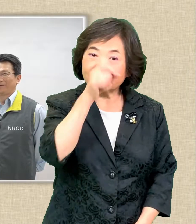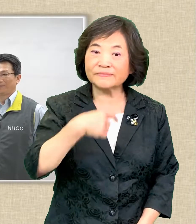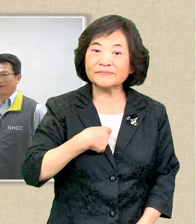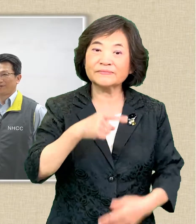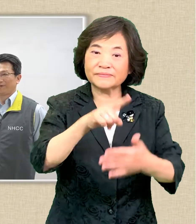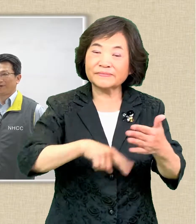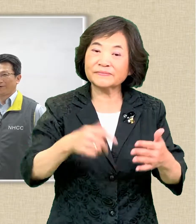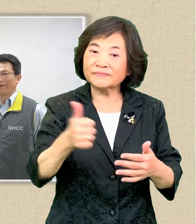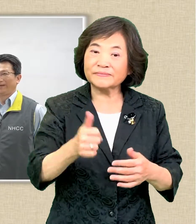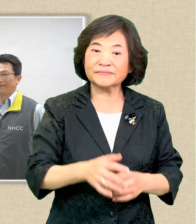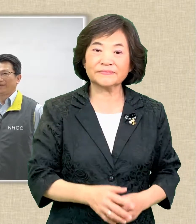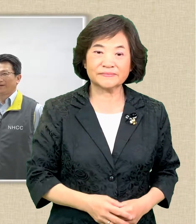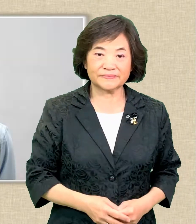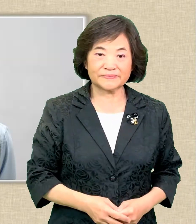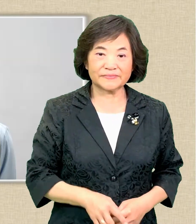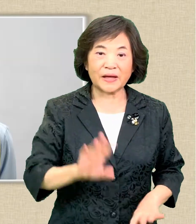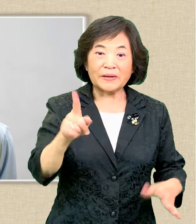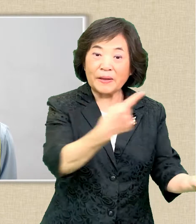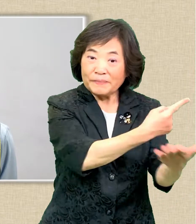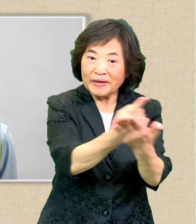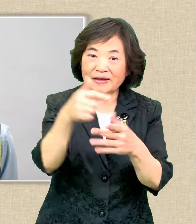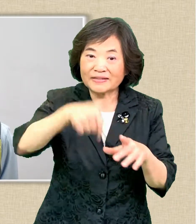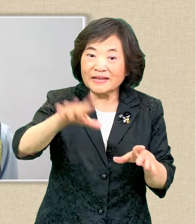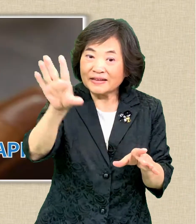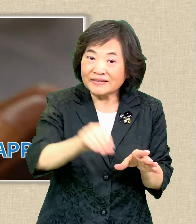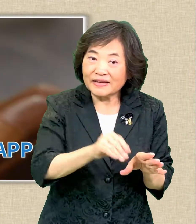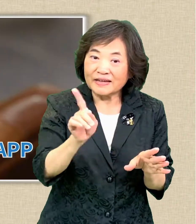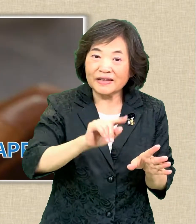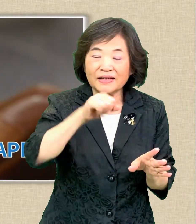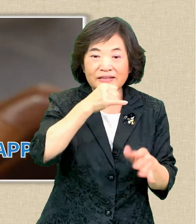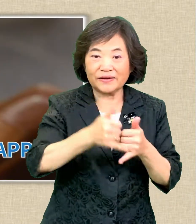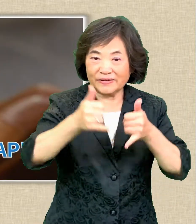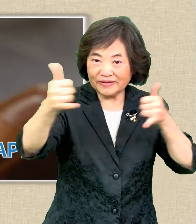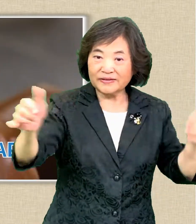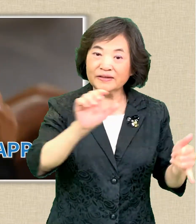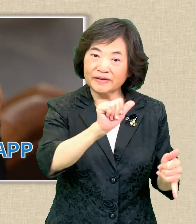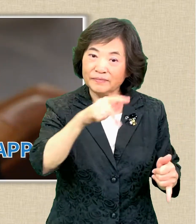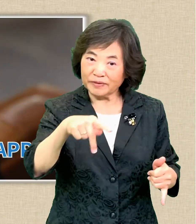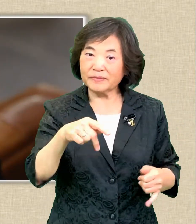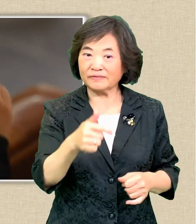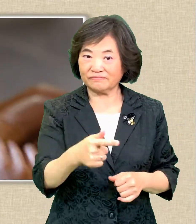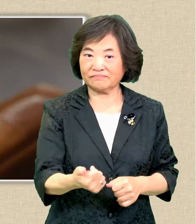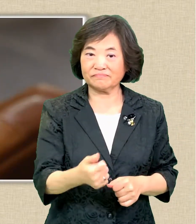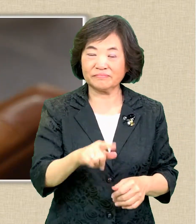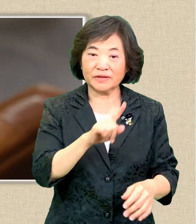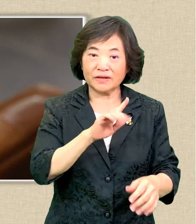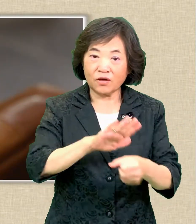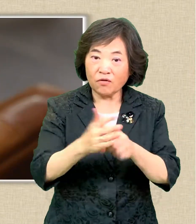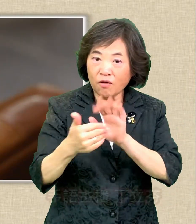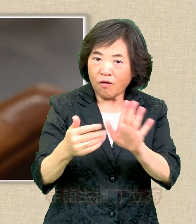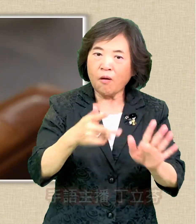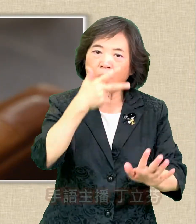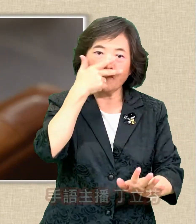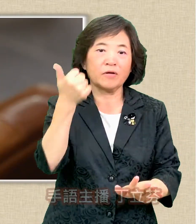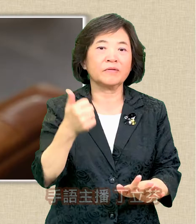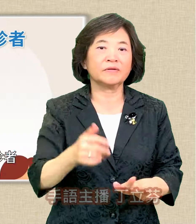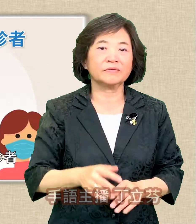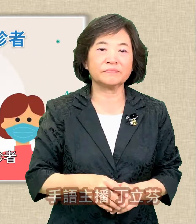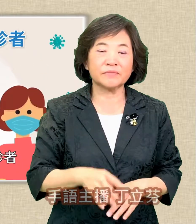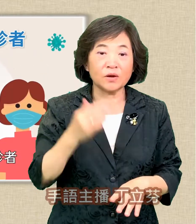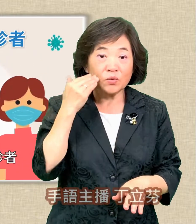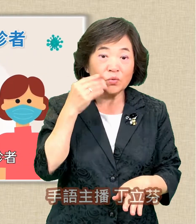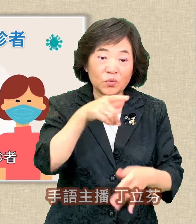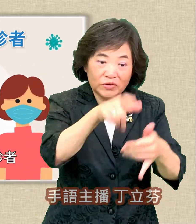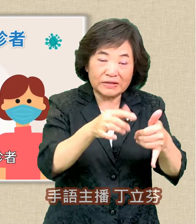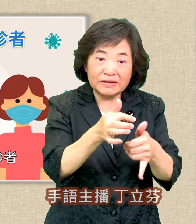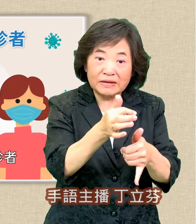大家好，我是建芬妹。鼓励民众下载台湾社交距离 APP， 本次主方式很难离片。还讲你